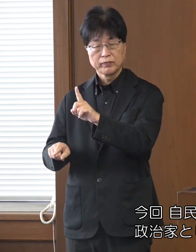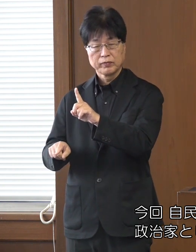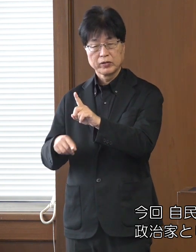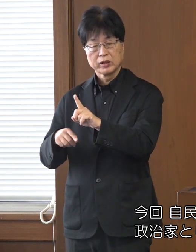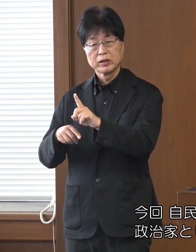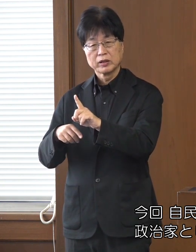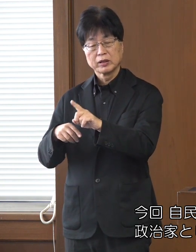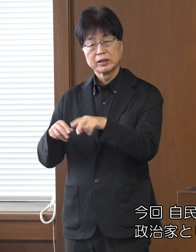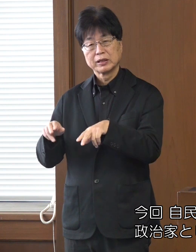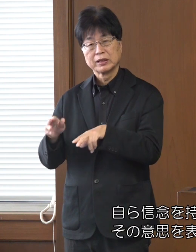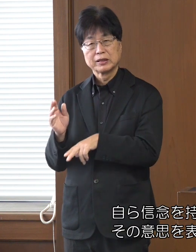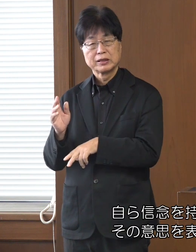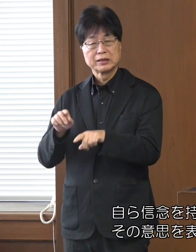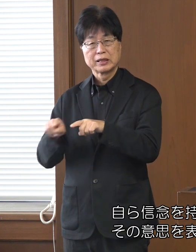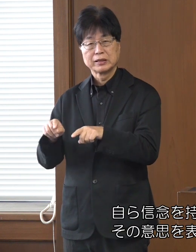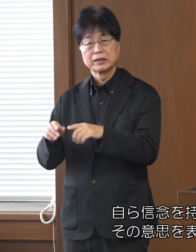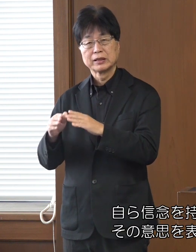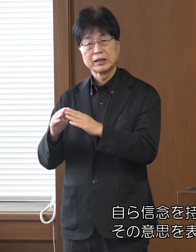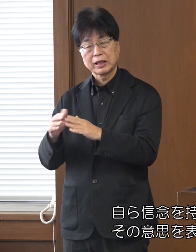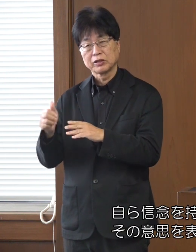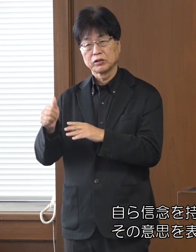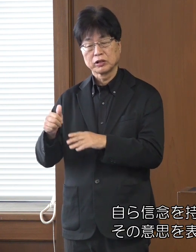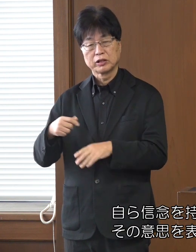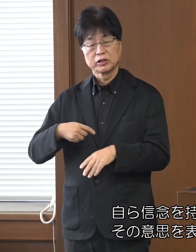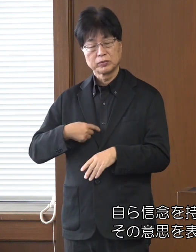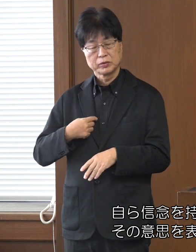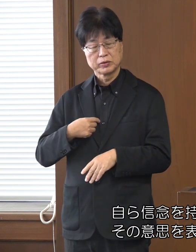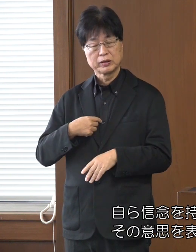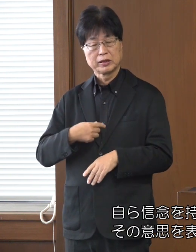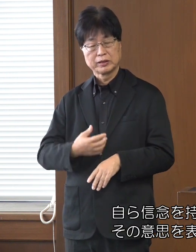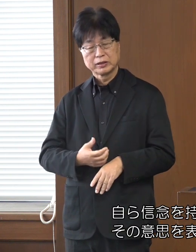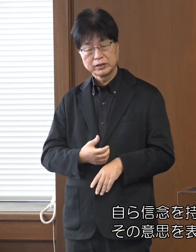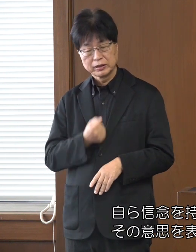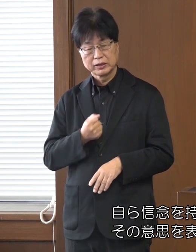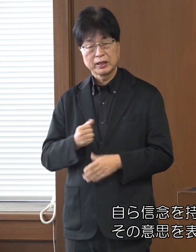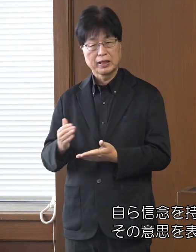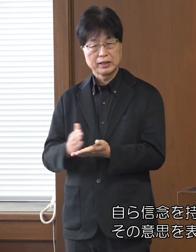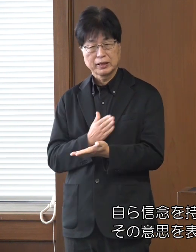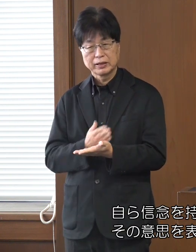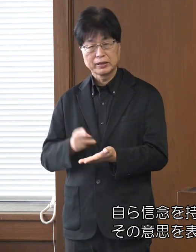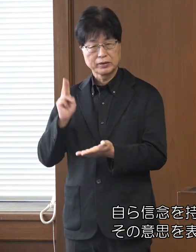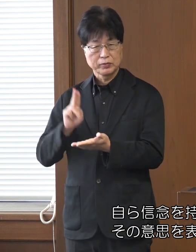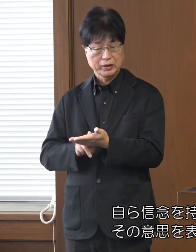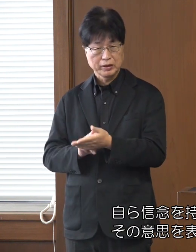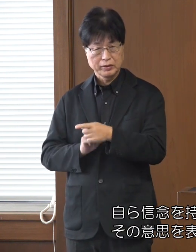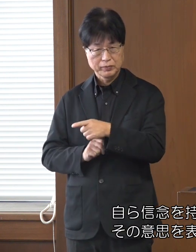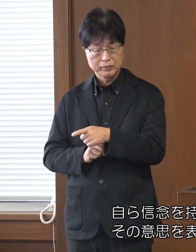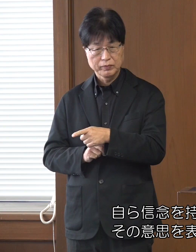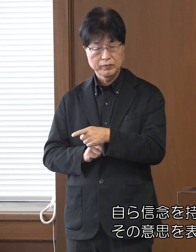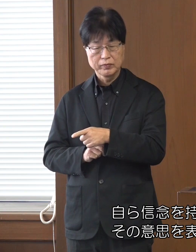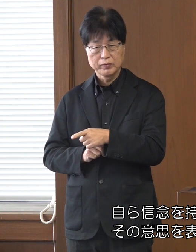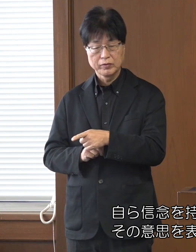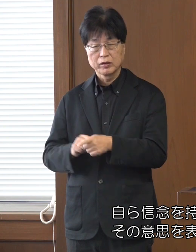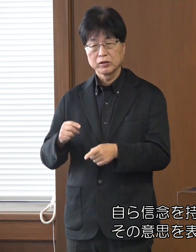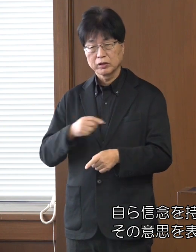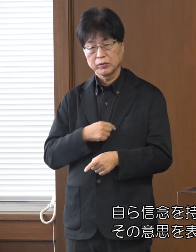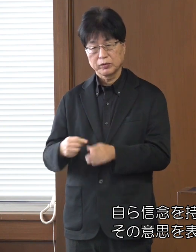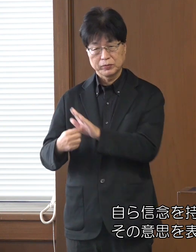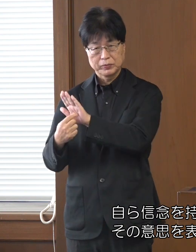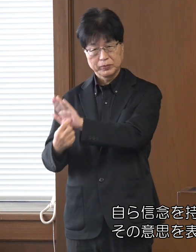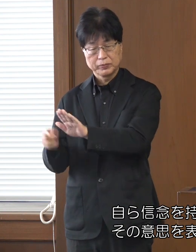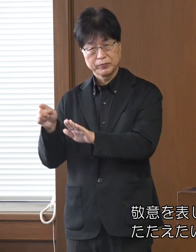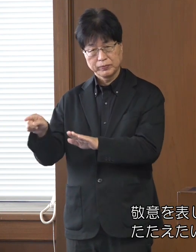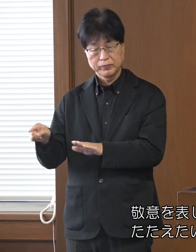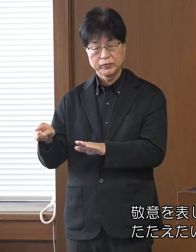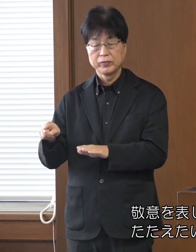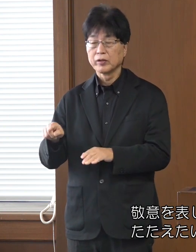治家として自ら信念を持って判断をして、決断をされた、その意思を表明されたということ